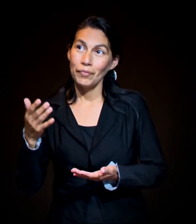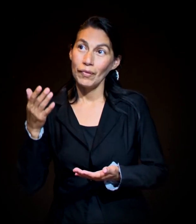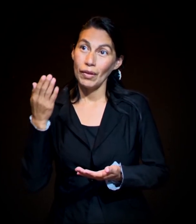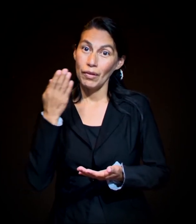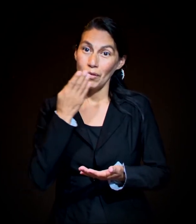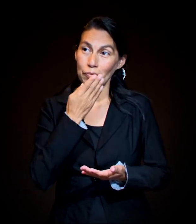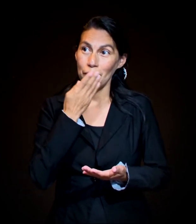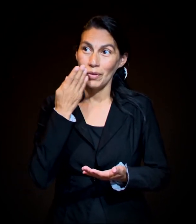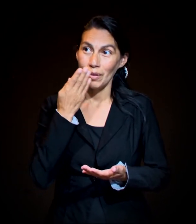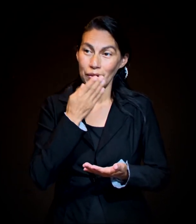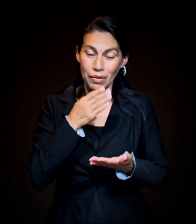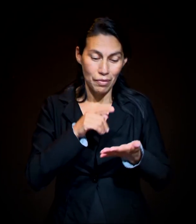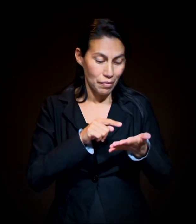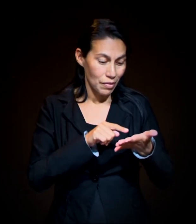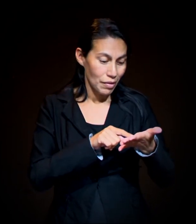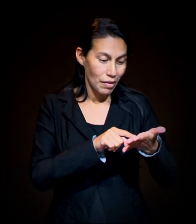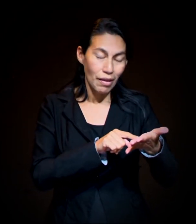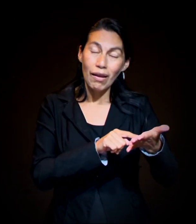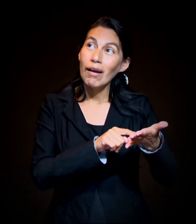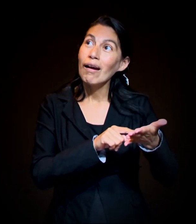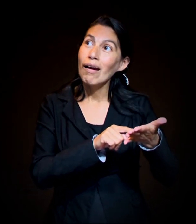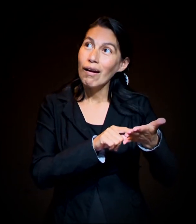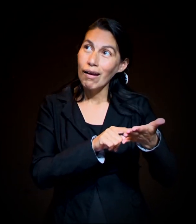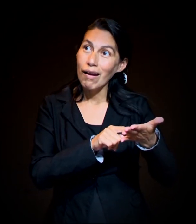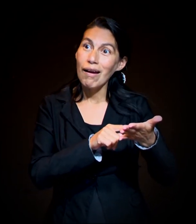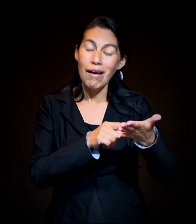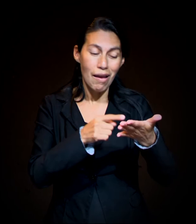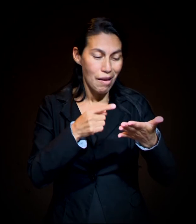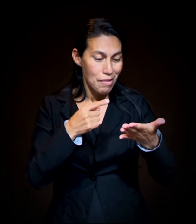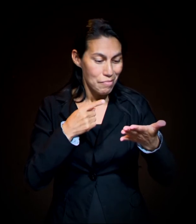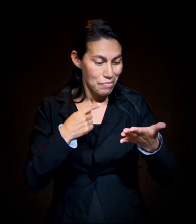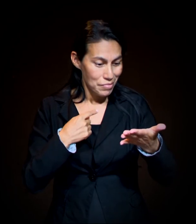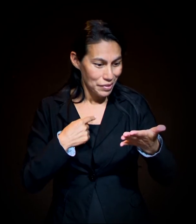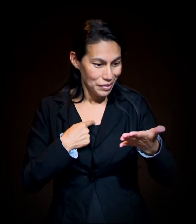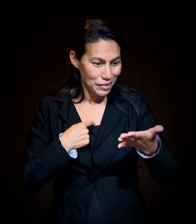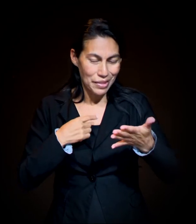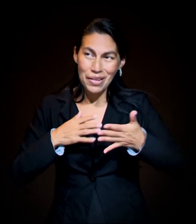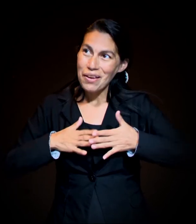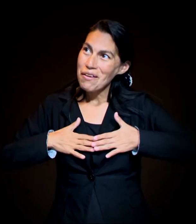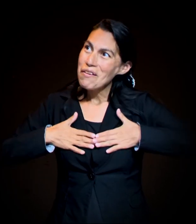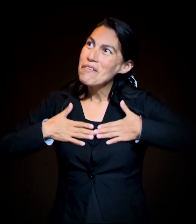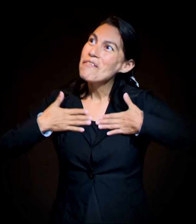la palabra de así confiar